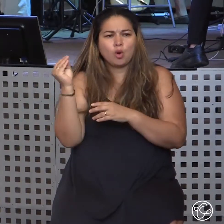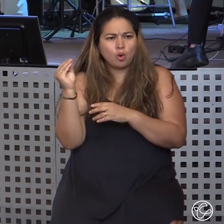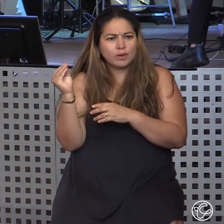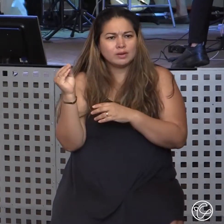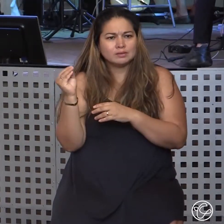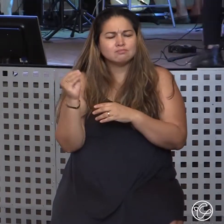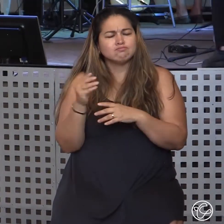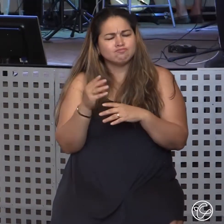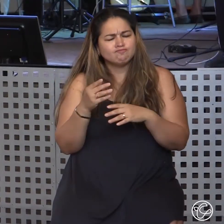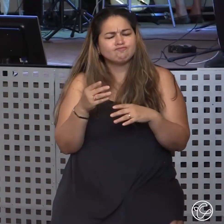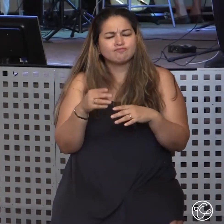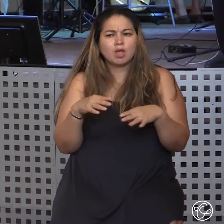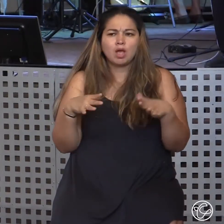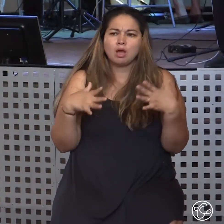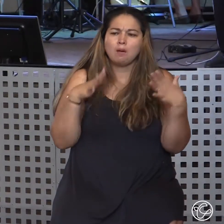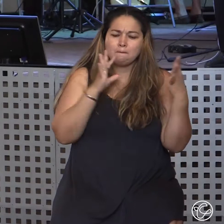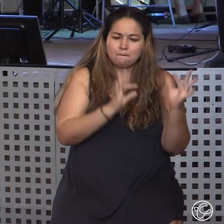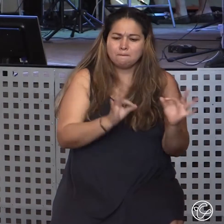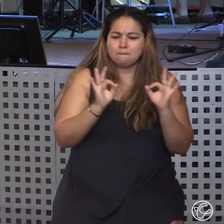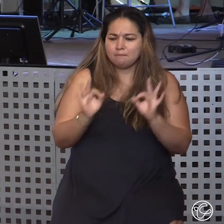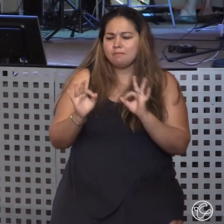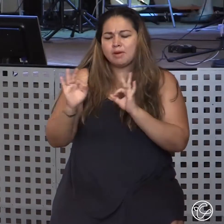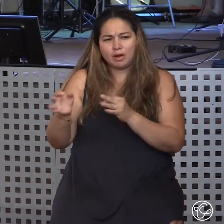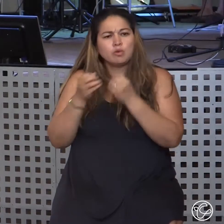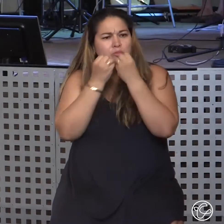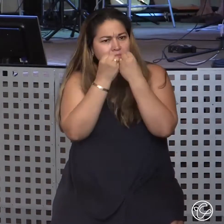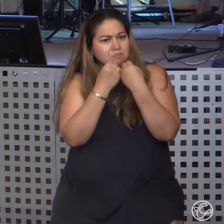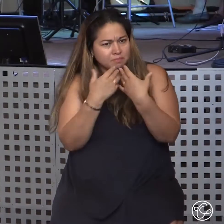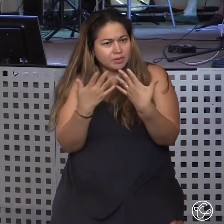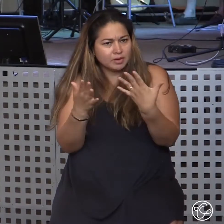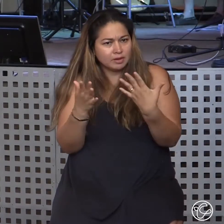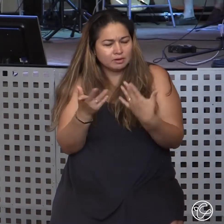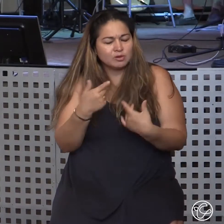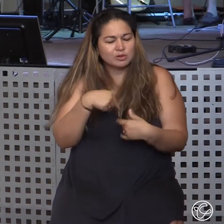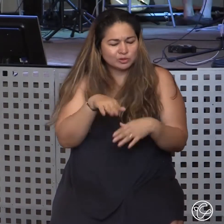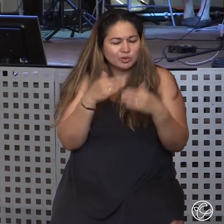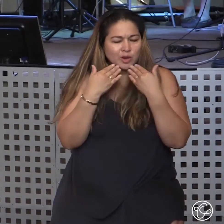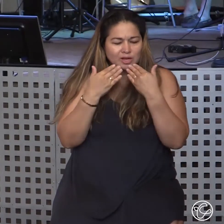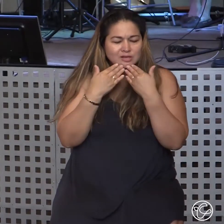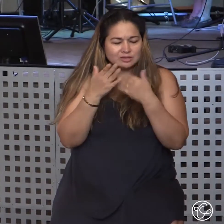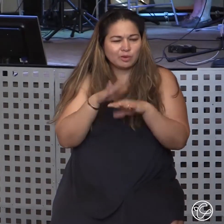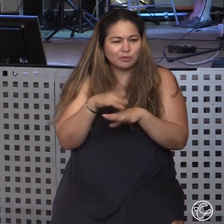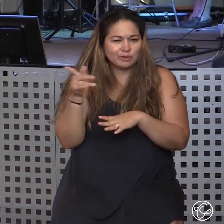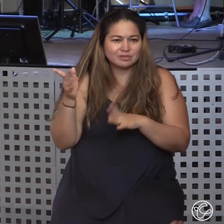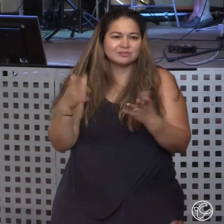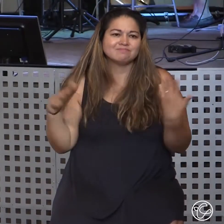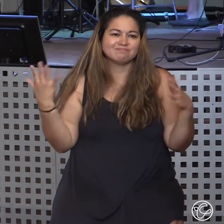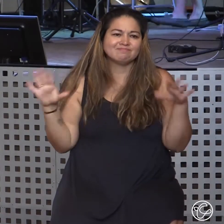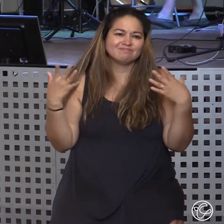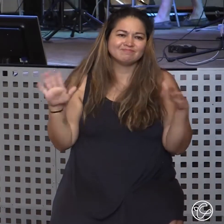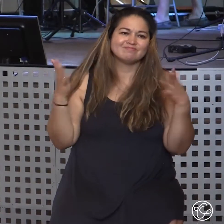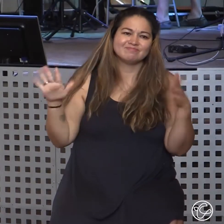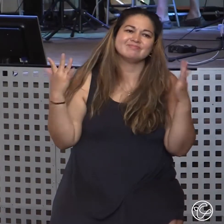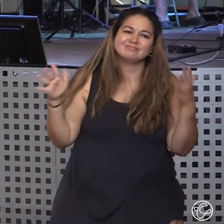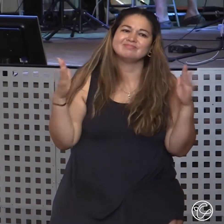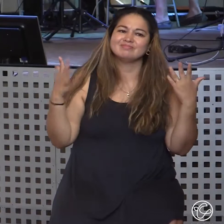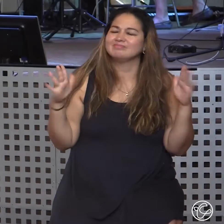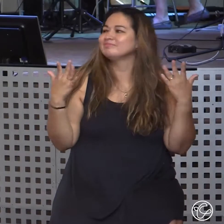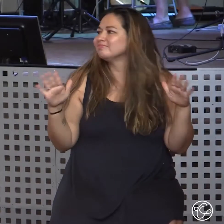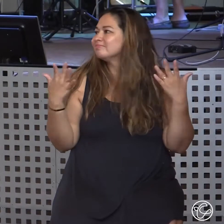hecho genial. Muy bien. Estamos agradecidos a Dios por ellos, ¿a que sí? Muy bien.